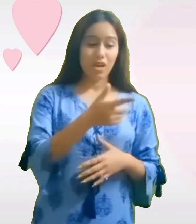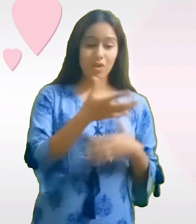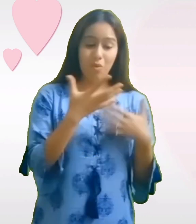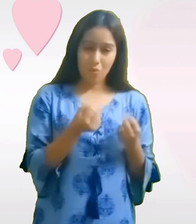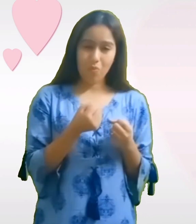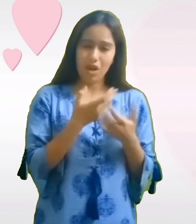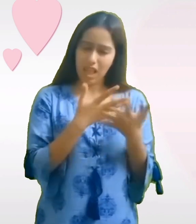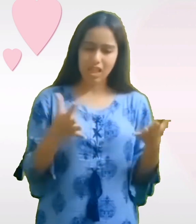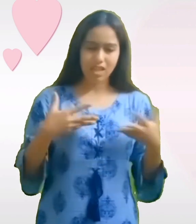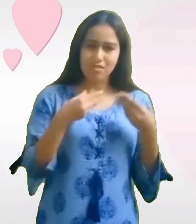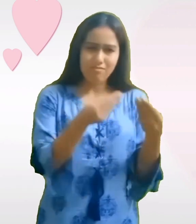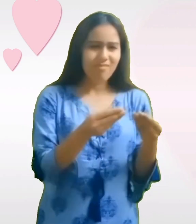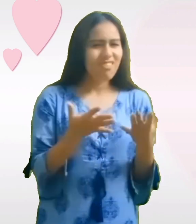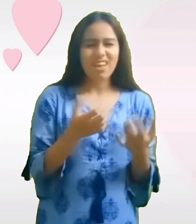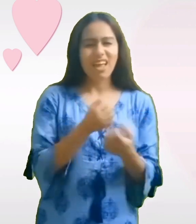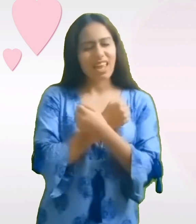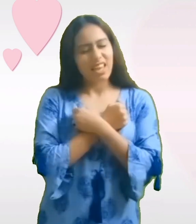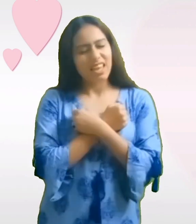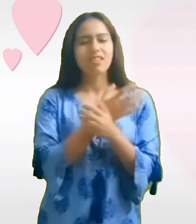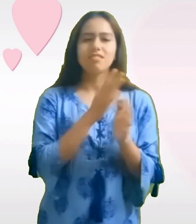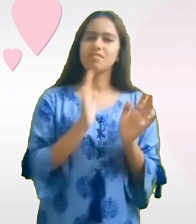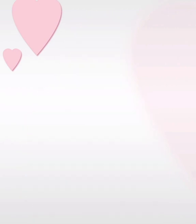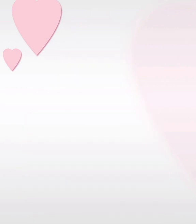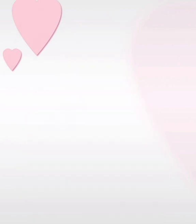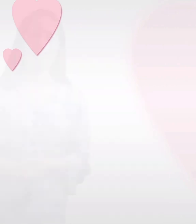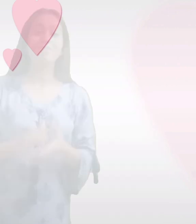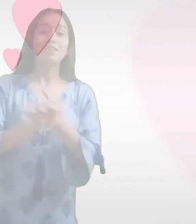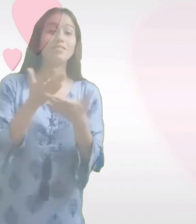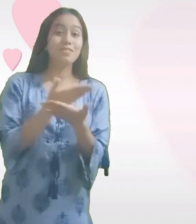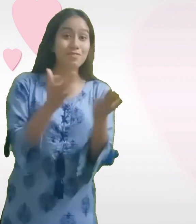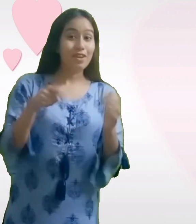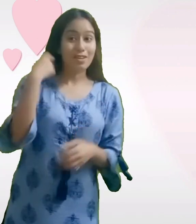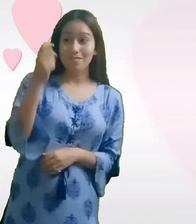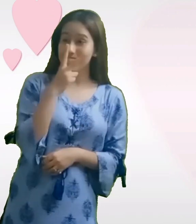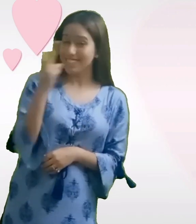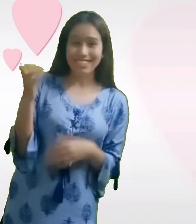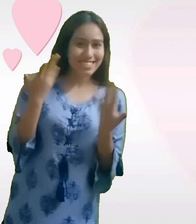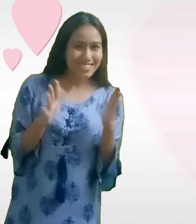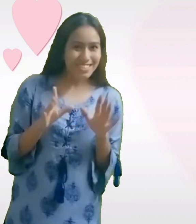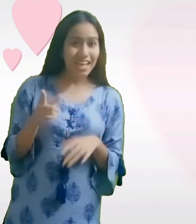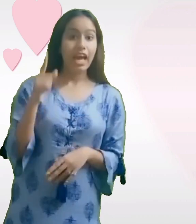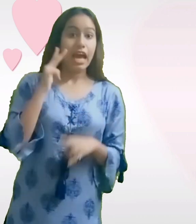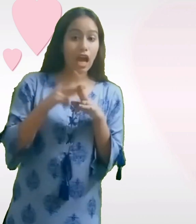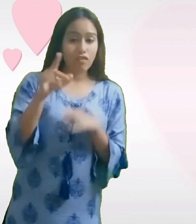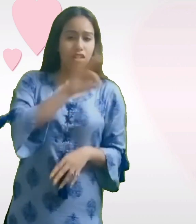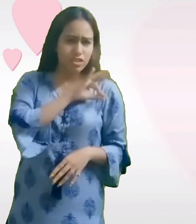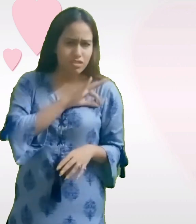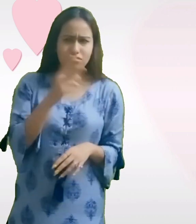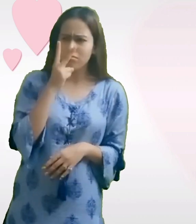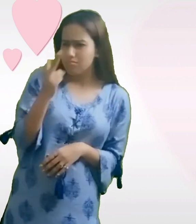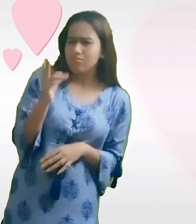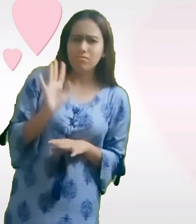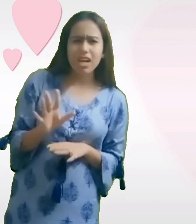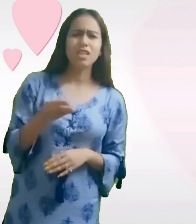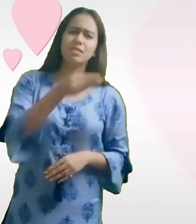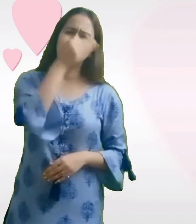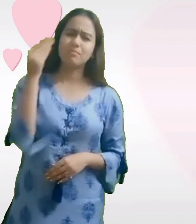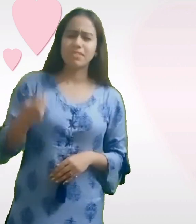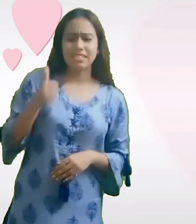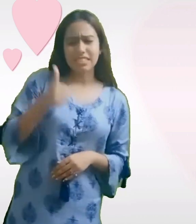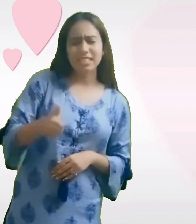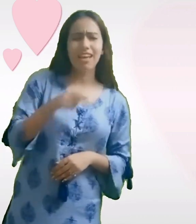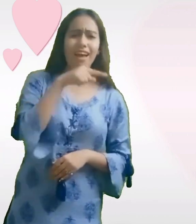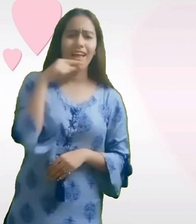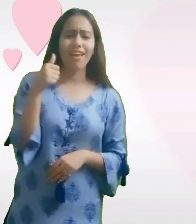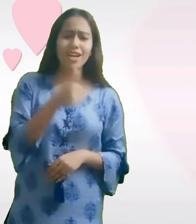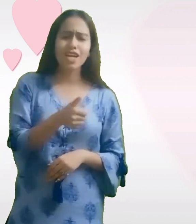जो बिना किसी स्वार्थ के होता है। आपको वीडियो पसंद आई हो तो प्लीज़ चैनल को लाइक करें, सब्सक्राइब करें और शेयर करें,